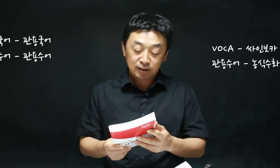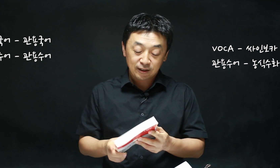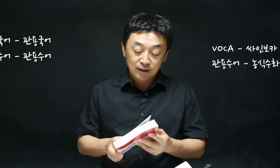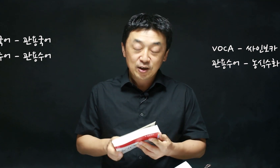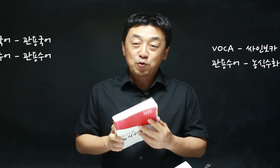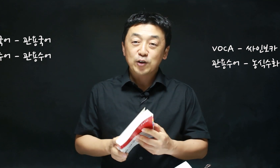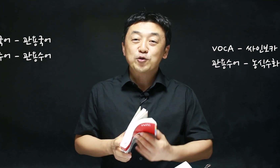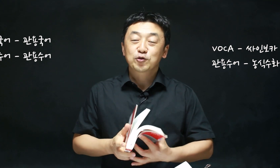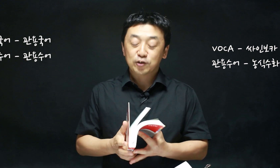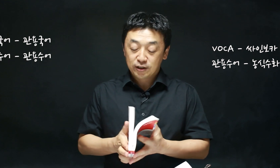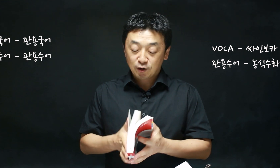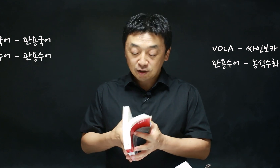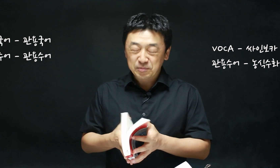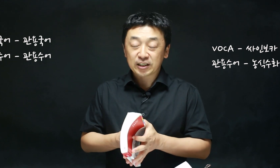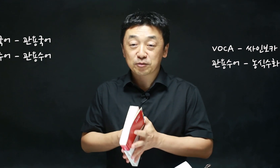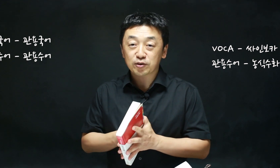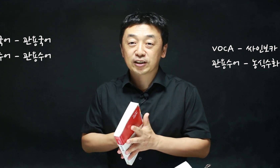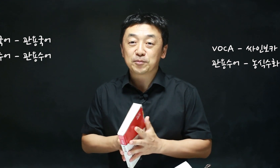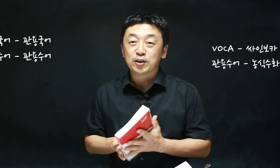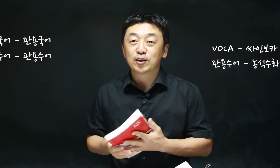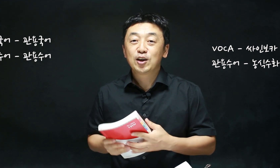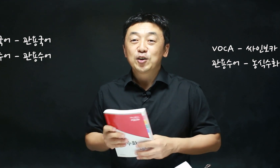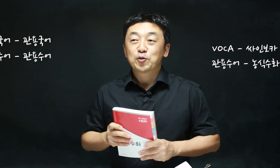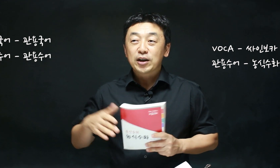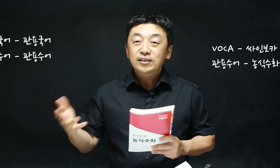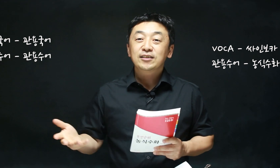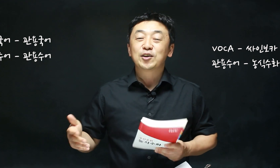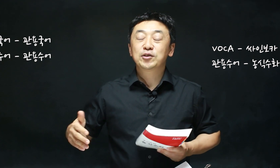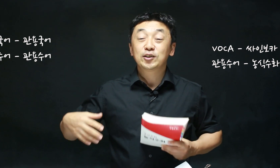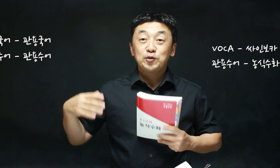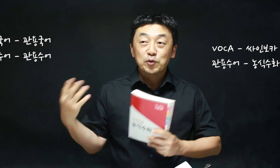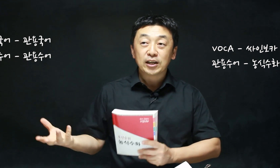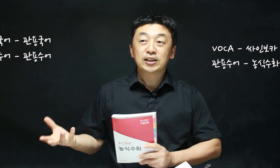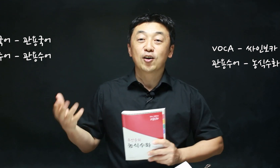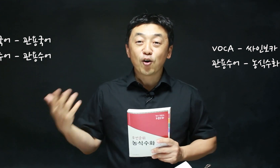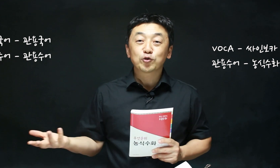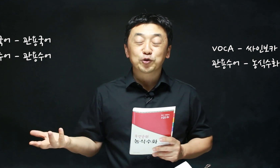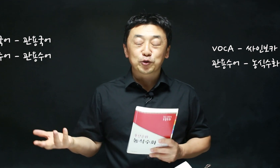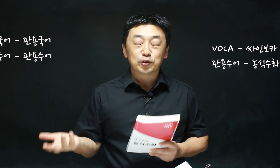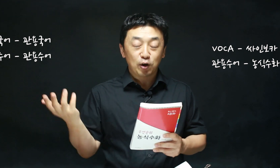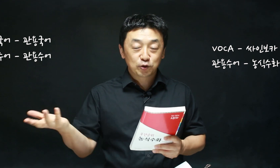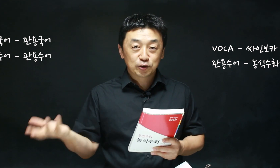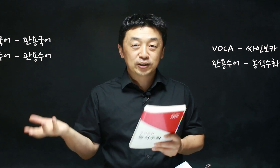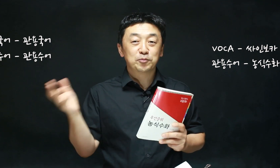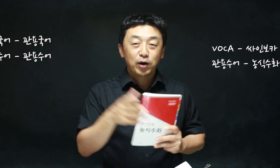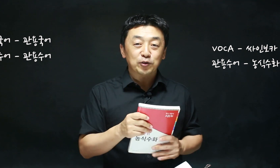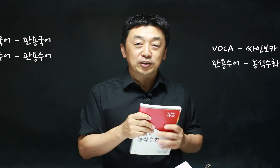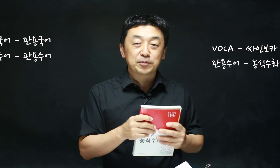네. 관용어구를 어떤 입장에서 풀어내냐면 농아인들이 사용하는 농아인 어구들을 모아놓은 것이